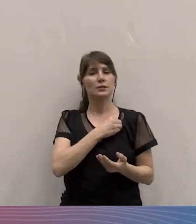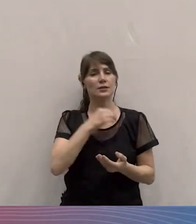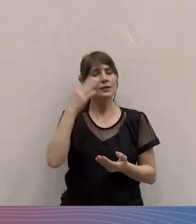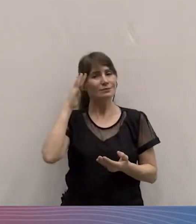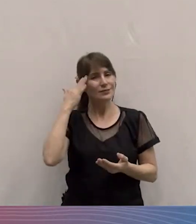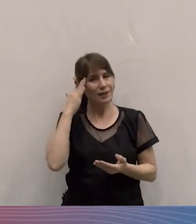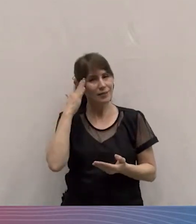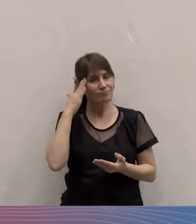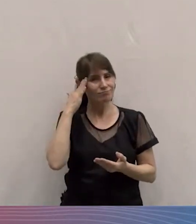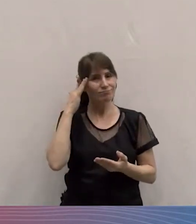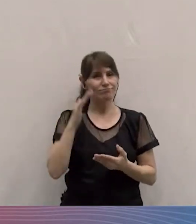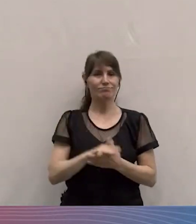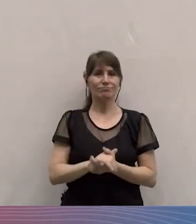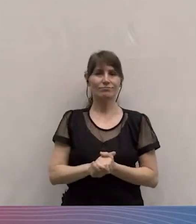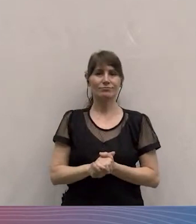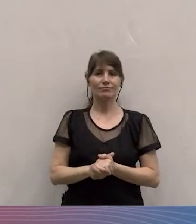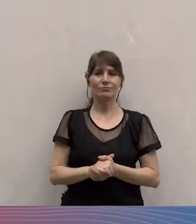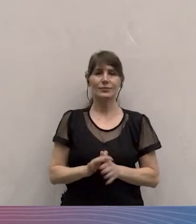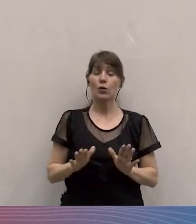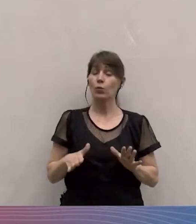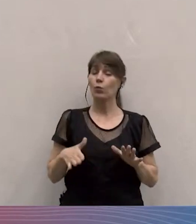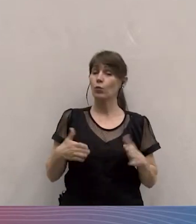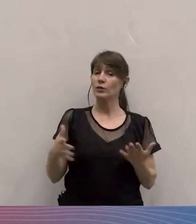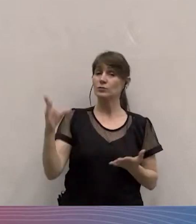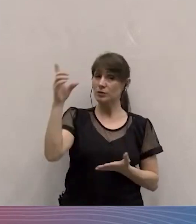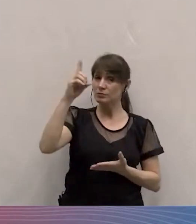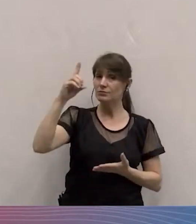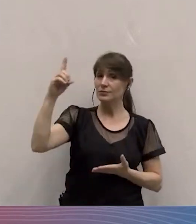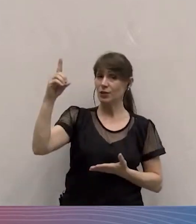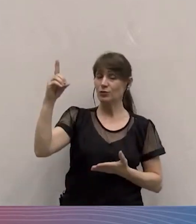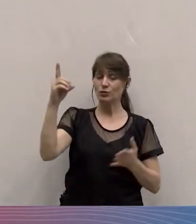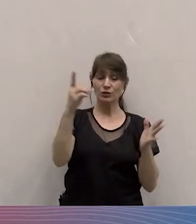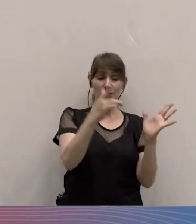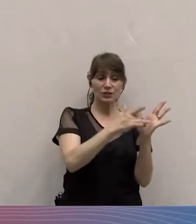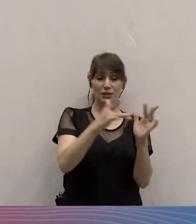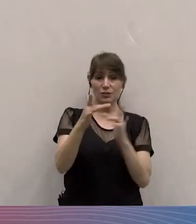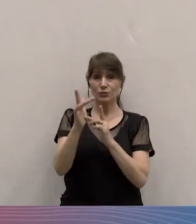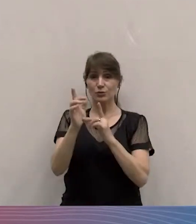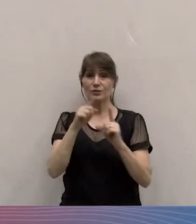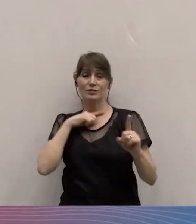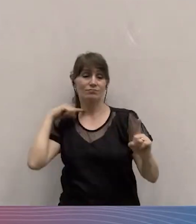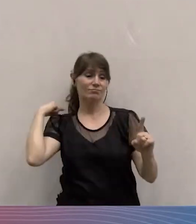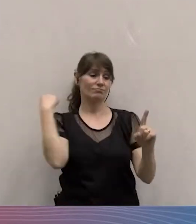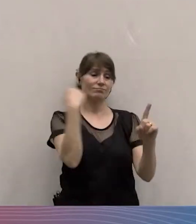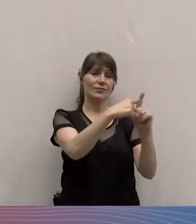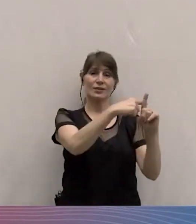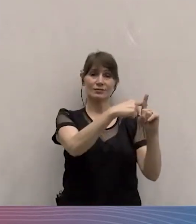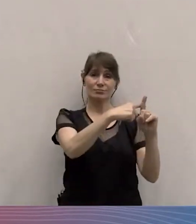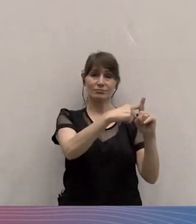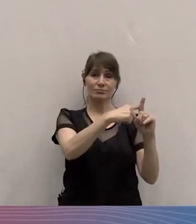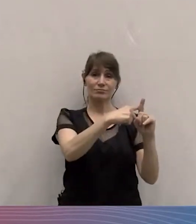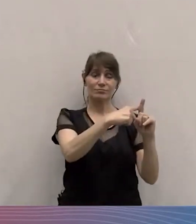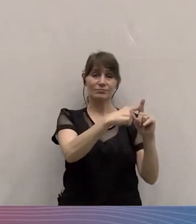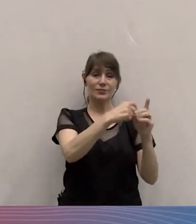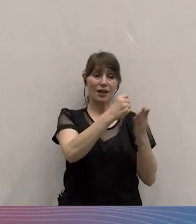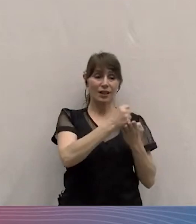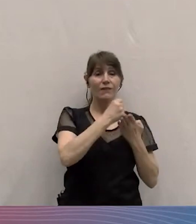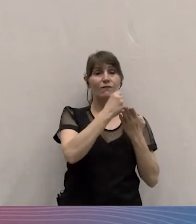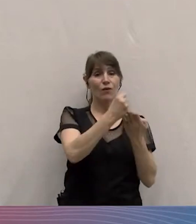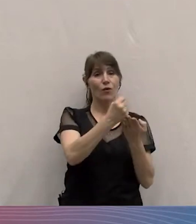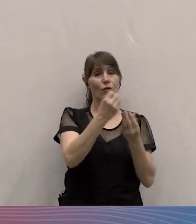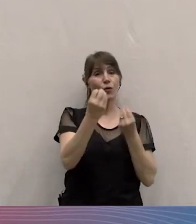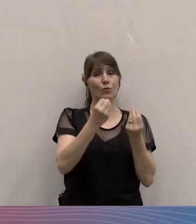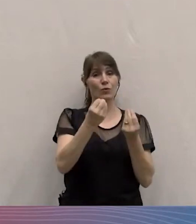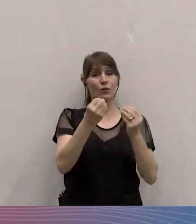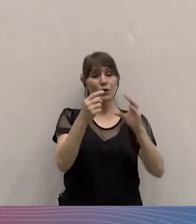não entenderam? E quando Deus levou Jesus para a cruz, ele levou pelo